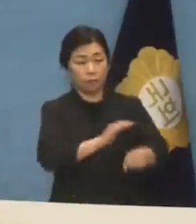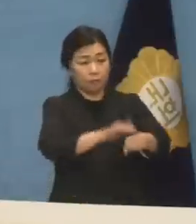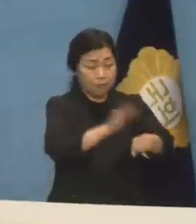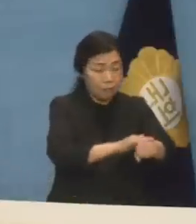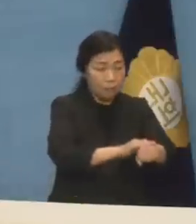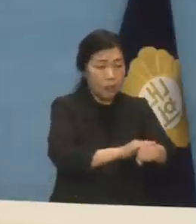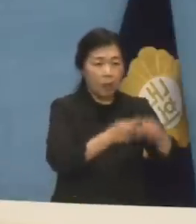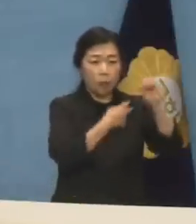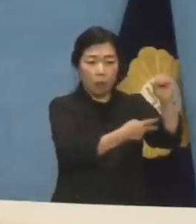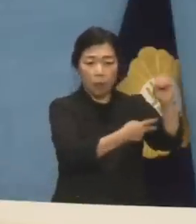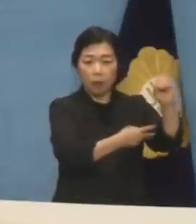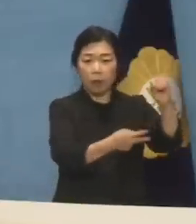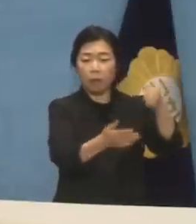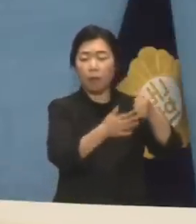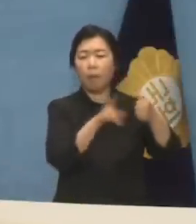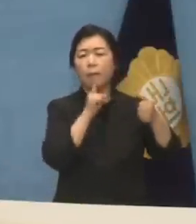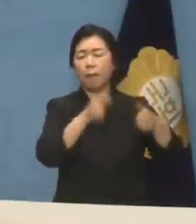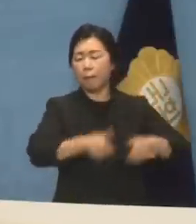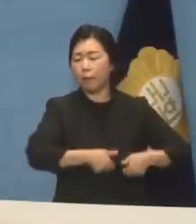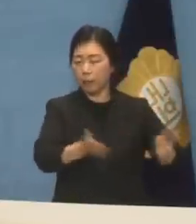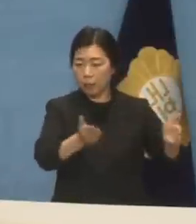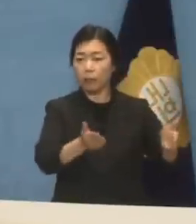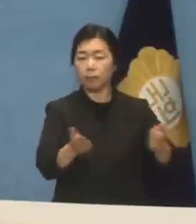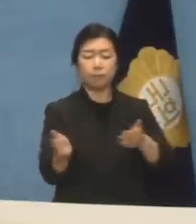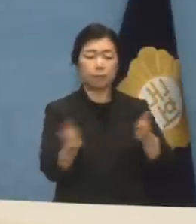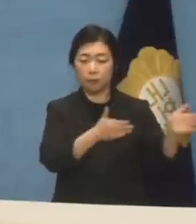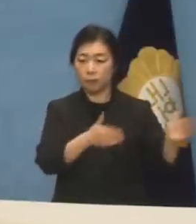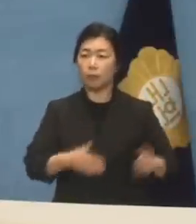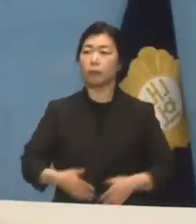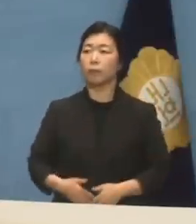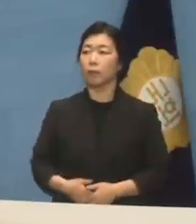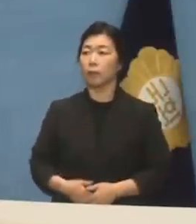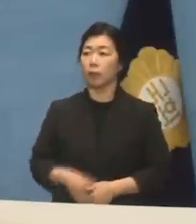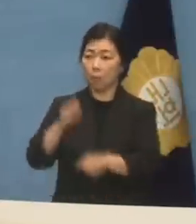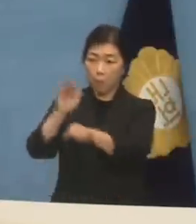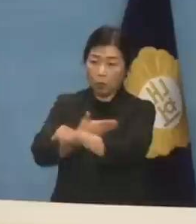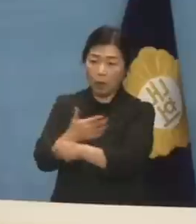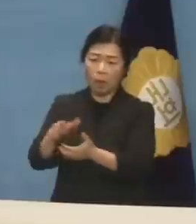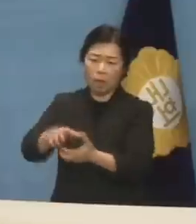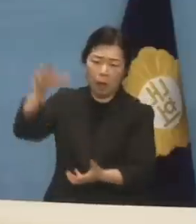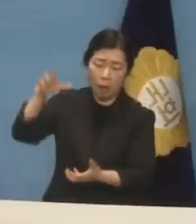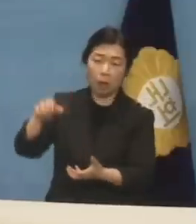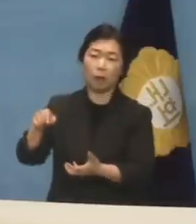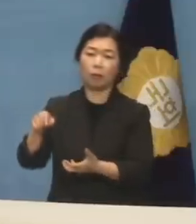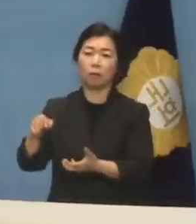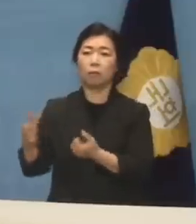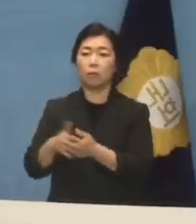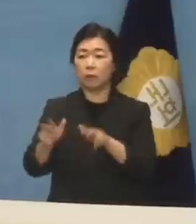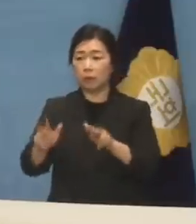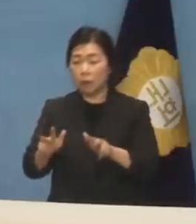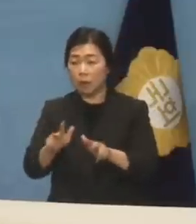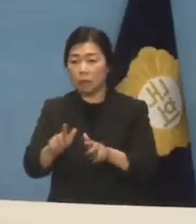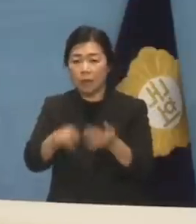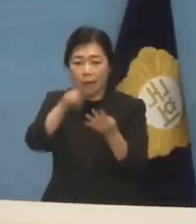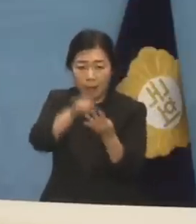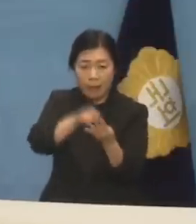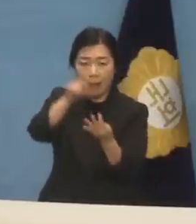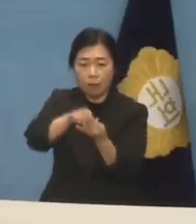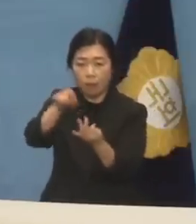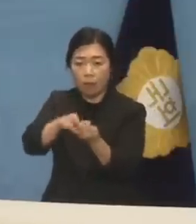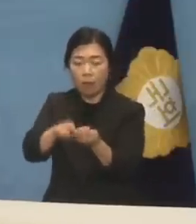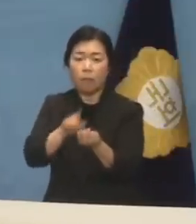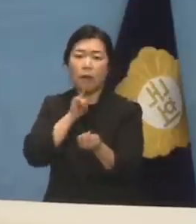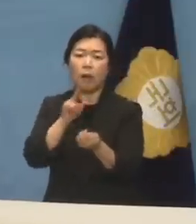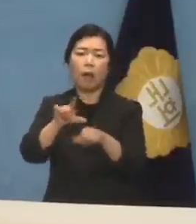거는 하나도 없기 때문에 따로 말을 보탤 건 없을 것 같고요. 못한 거는 너무 많아서 지금 여기서 하나 둘